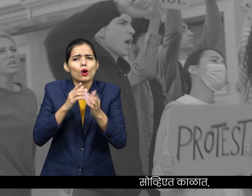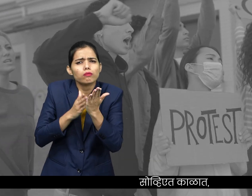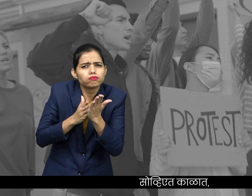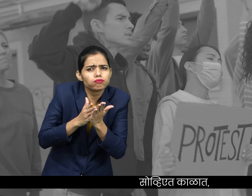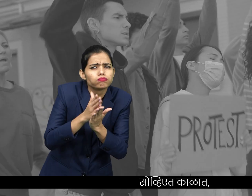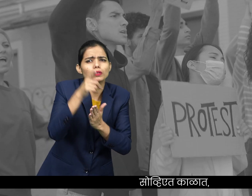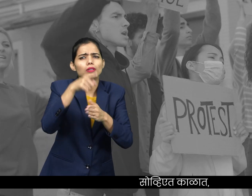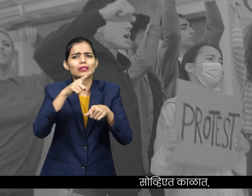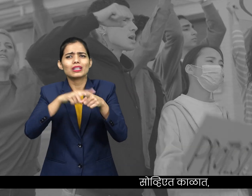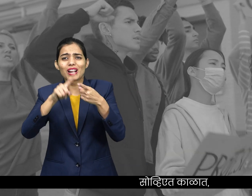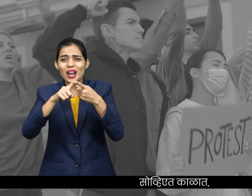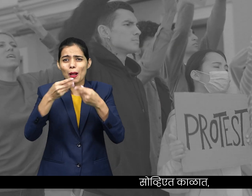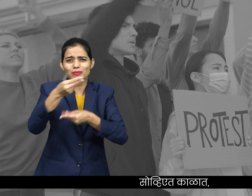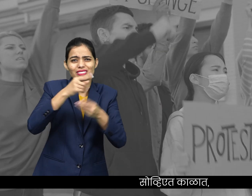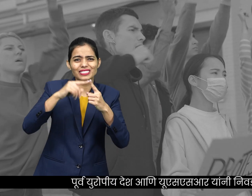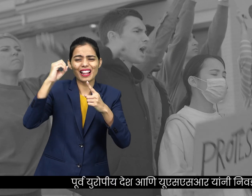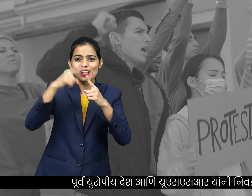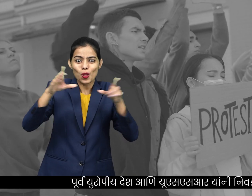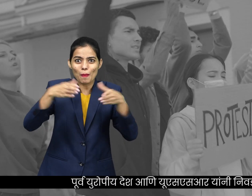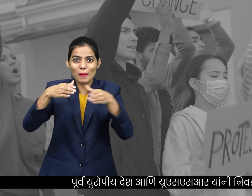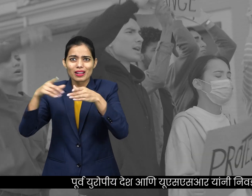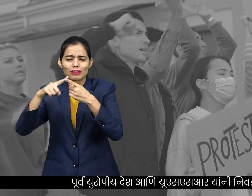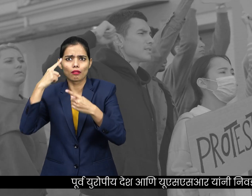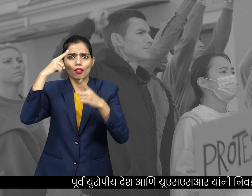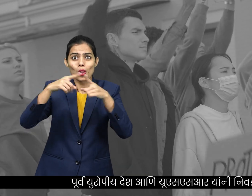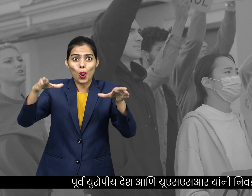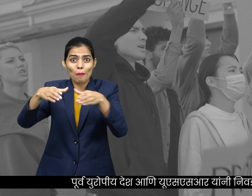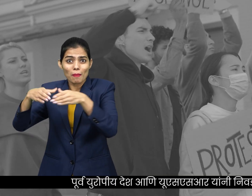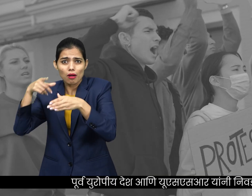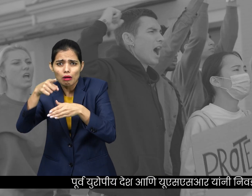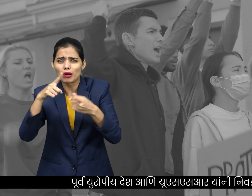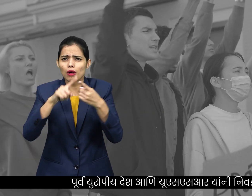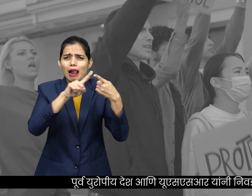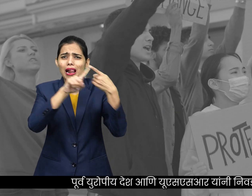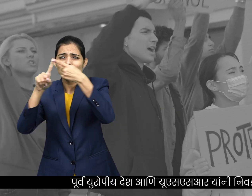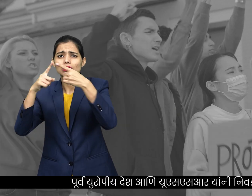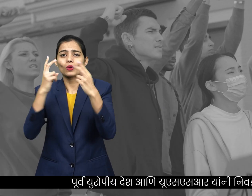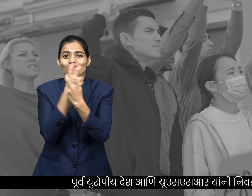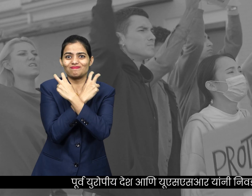पूर्व युरोपीय देश आणि USSR यांनी निवडणुका,